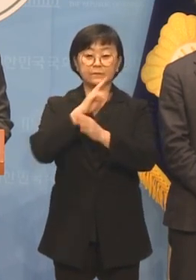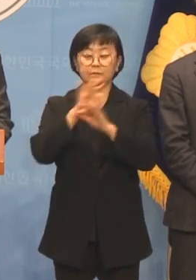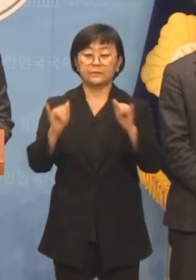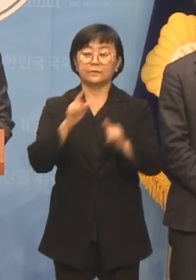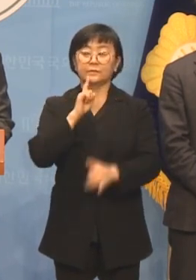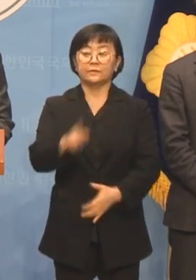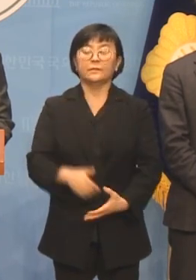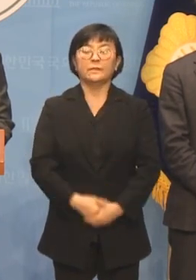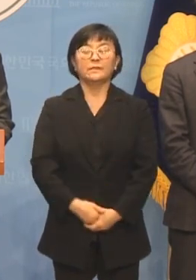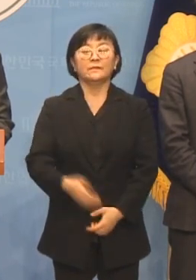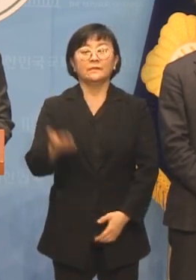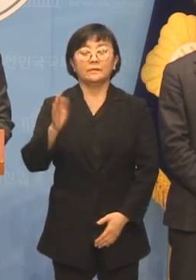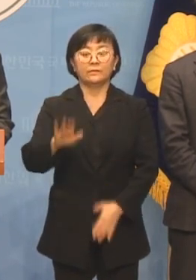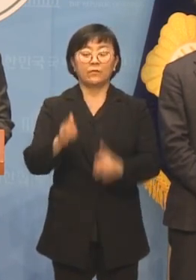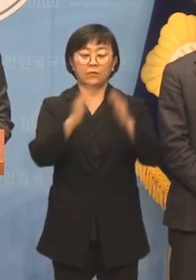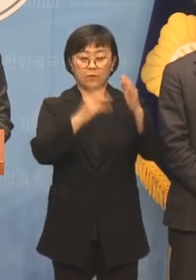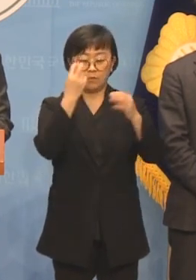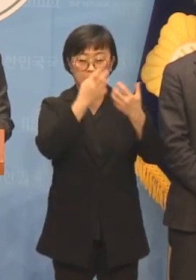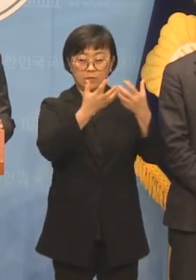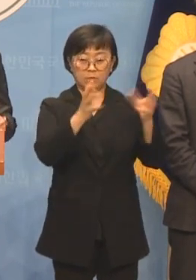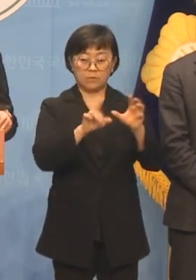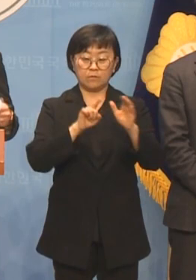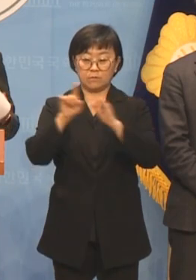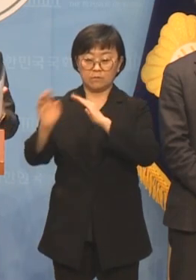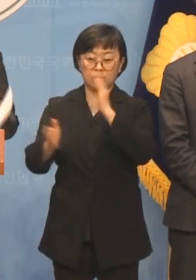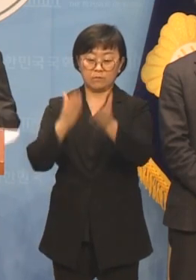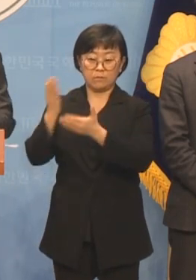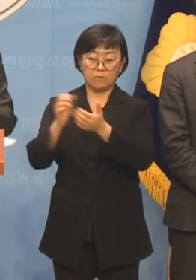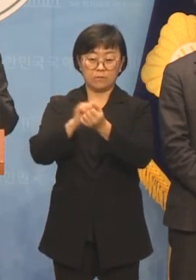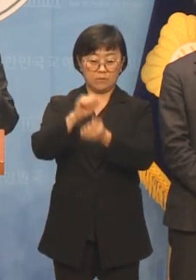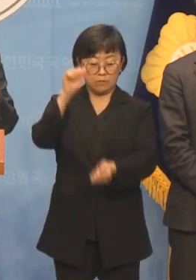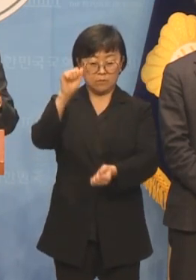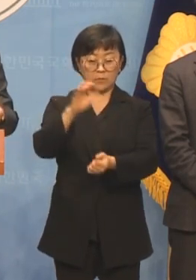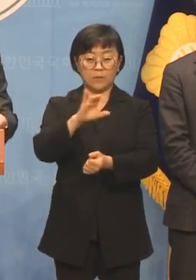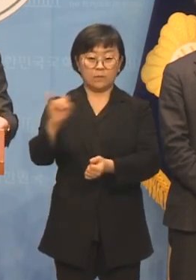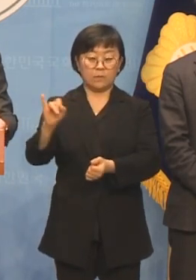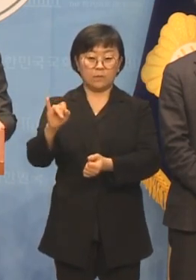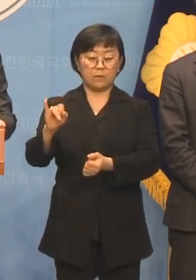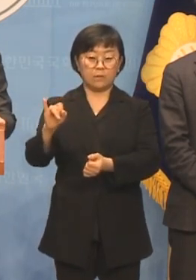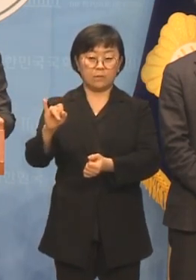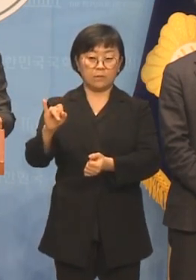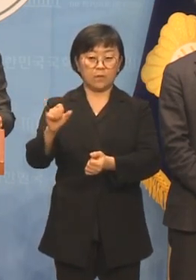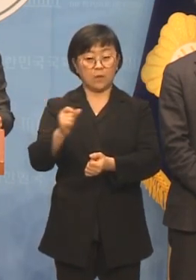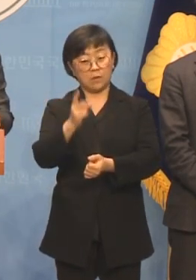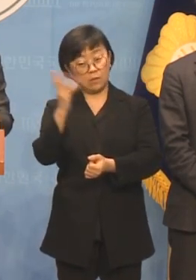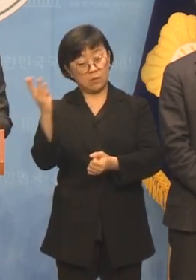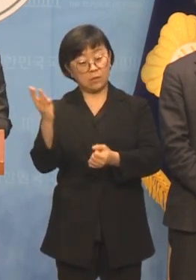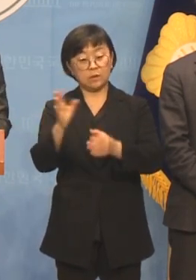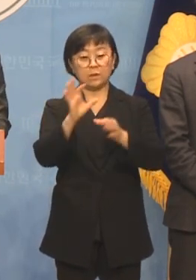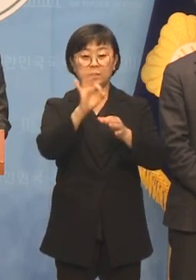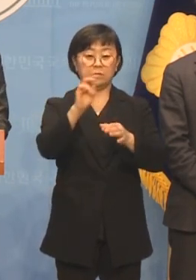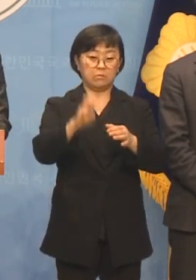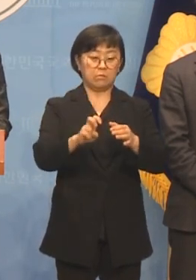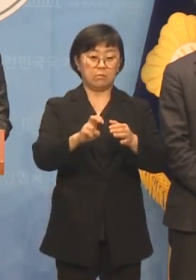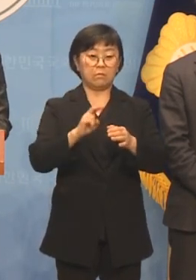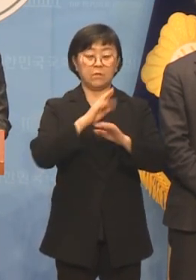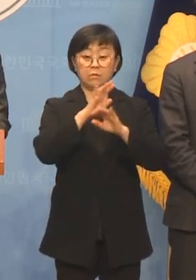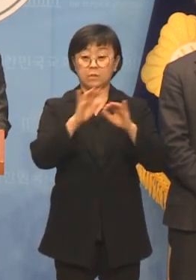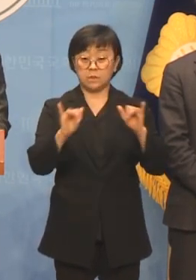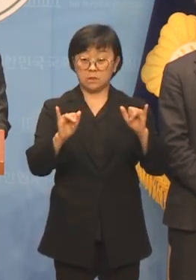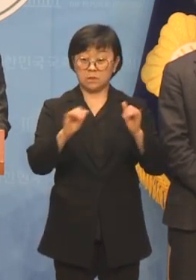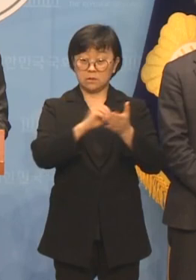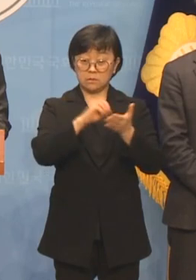피의자입니다. 그래서 공수처도 압수수색 영장에 이종섭 등이 임성근을